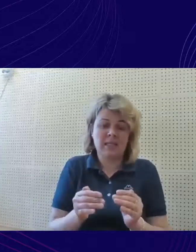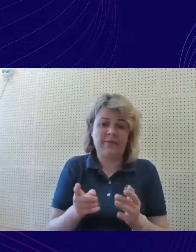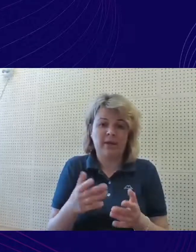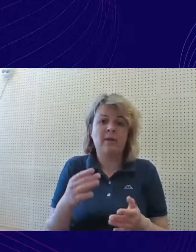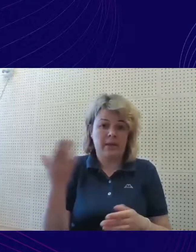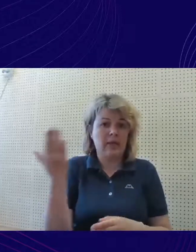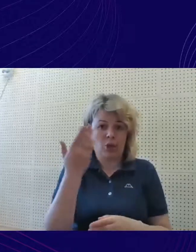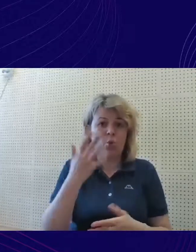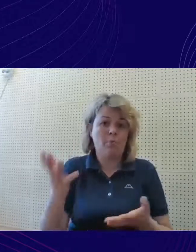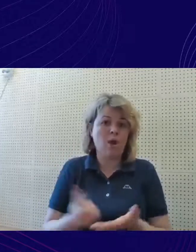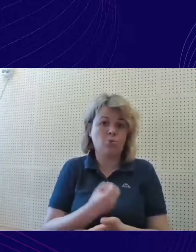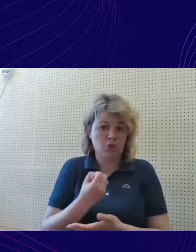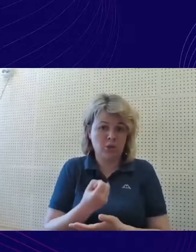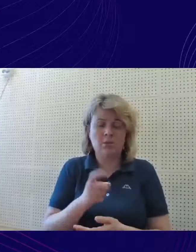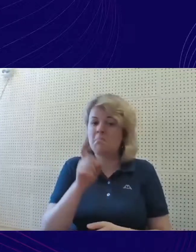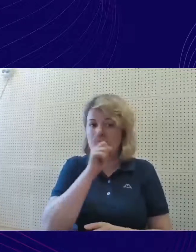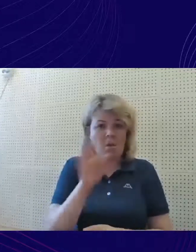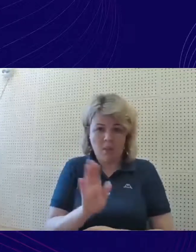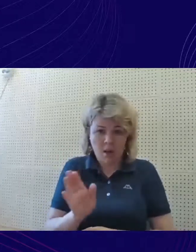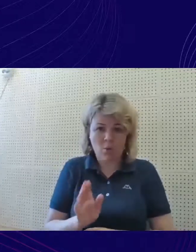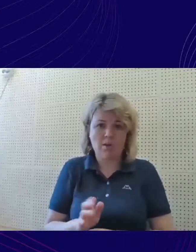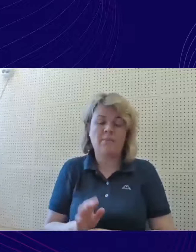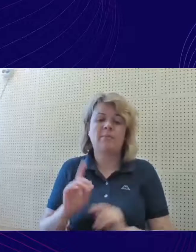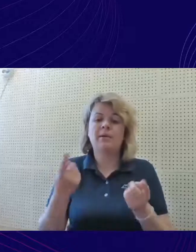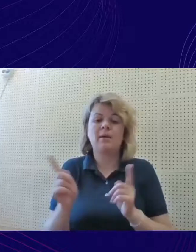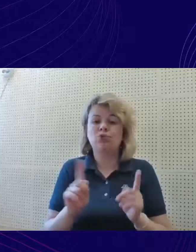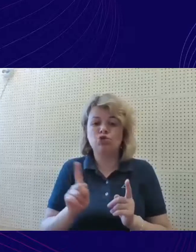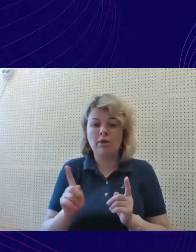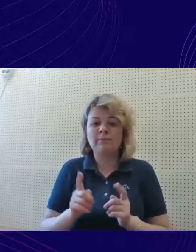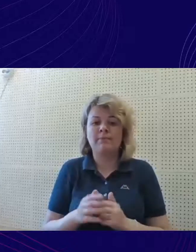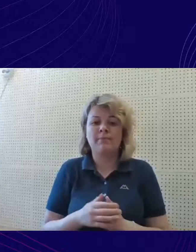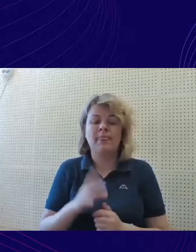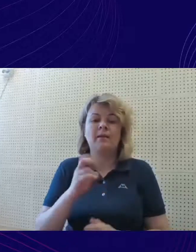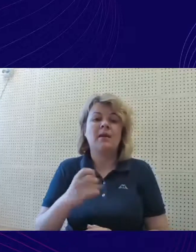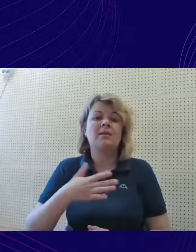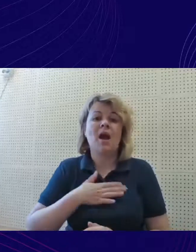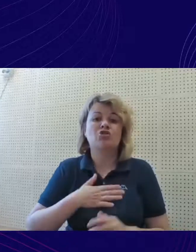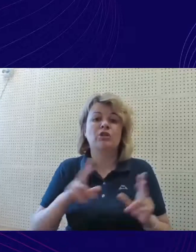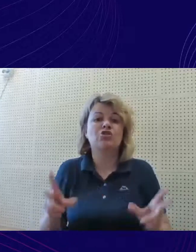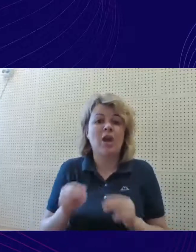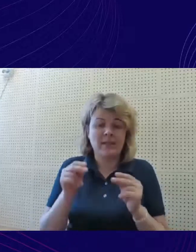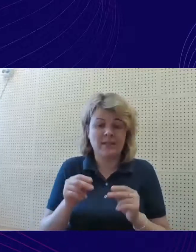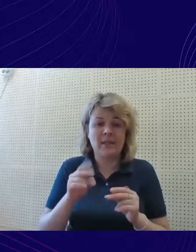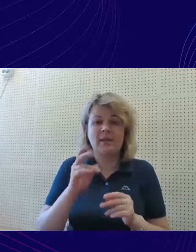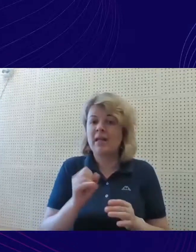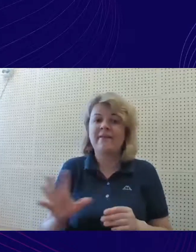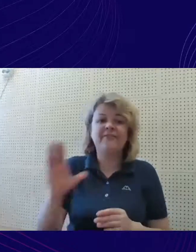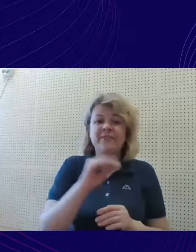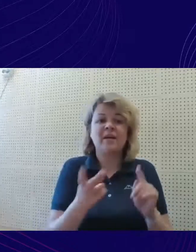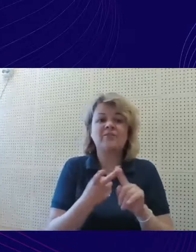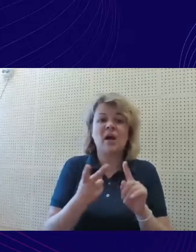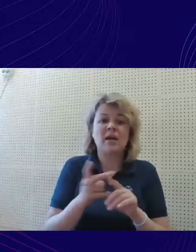получилось. Кино получилось неплохое, потому что на наше счастье, на всех вторых